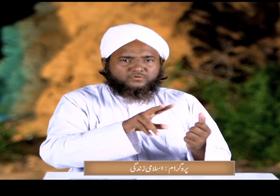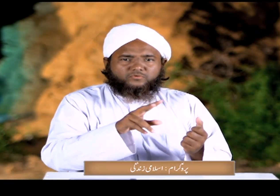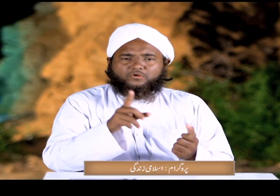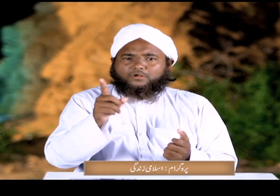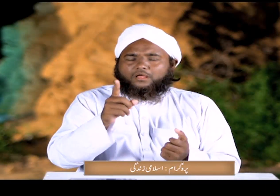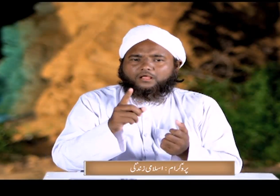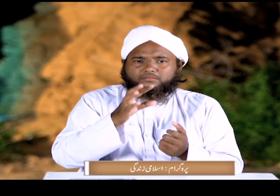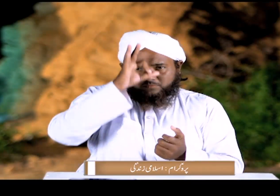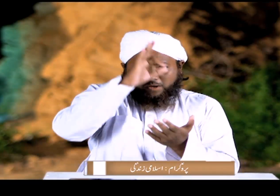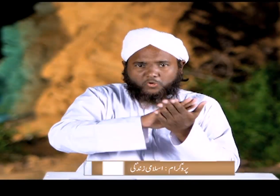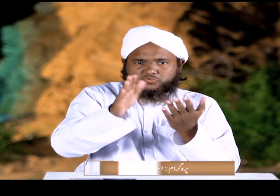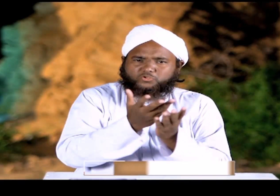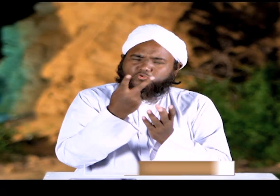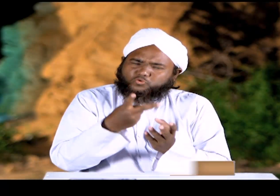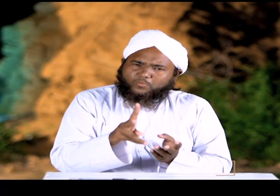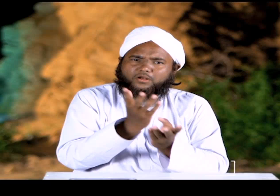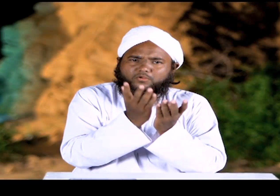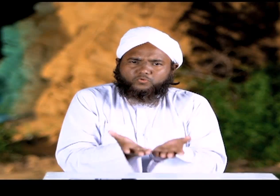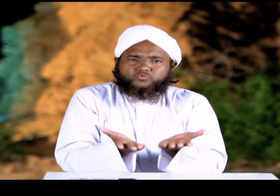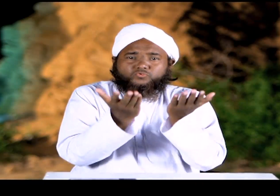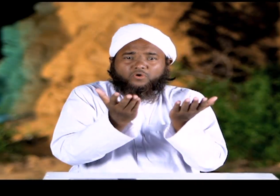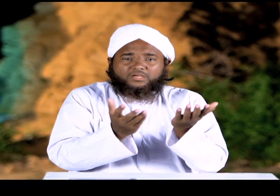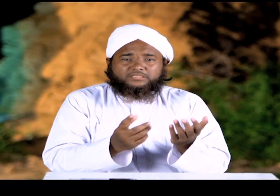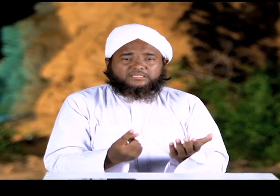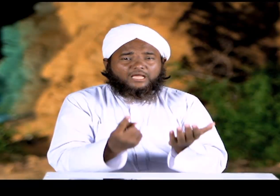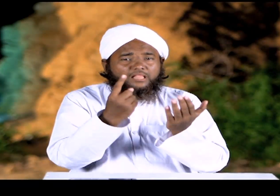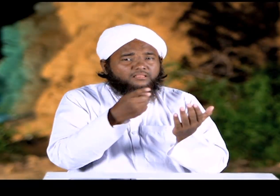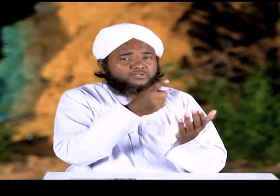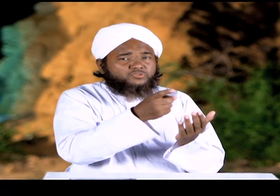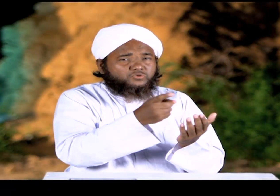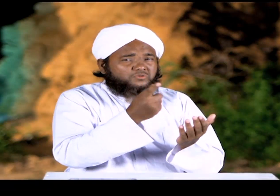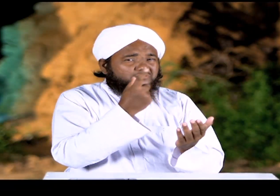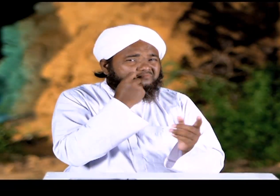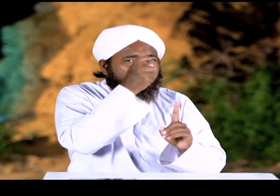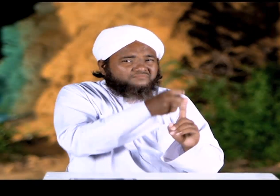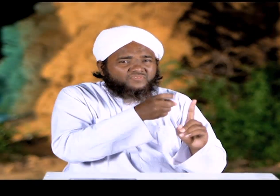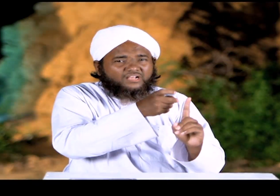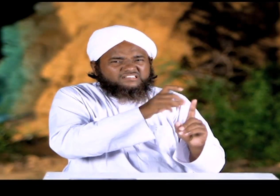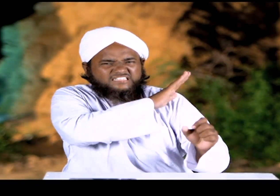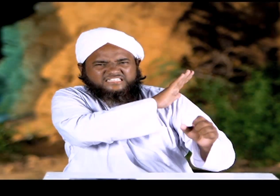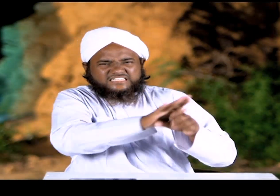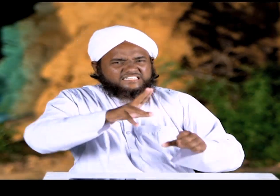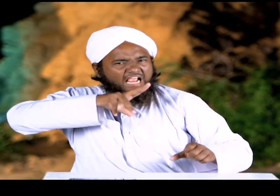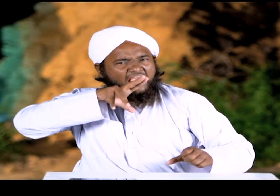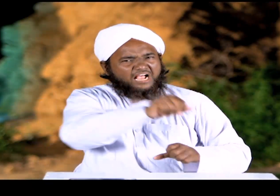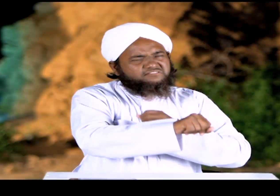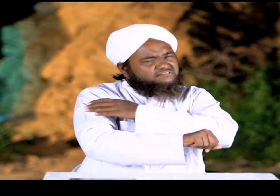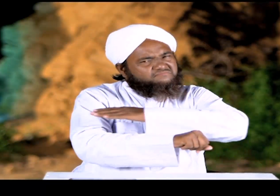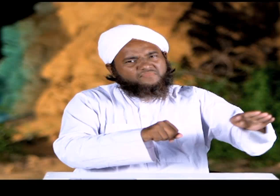کر دعا مانگی: اے رب جبار، اس بد گفتار یعنی برا بولنے والے کو اپنے عذاب میں